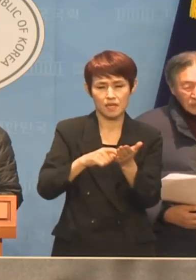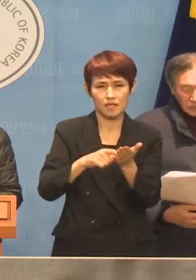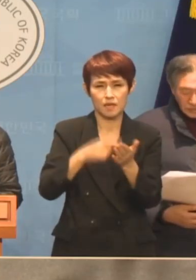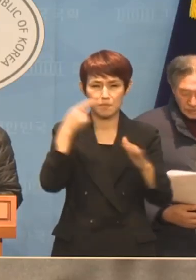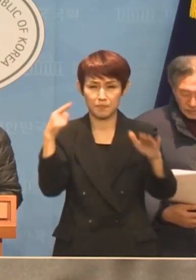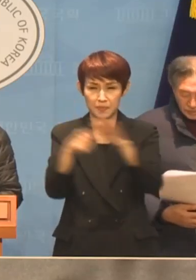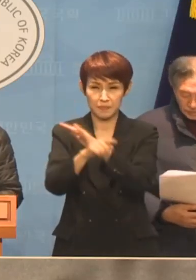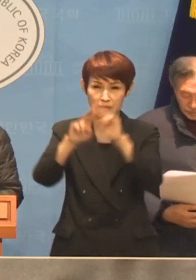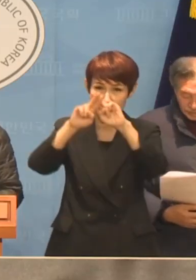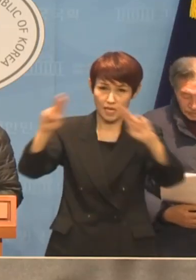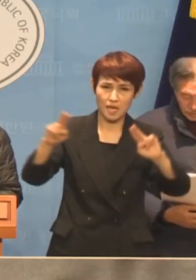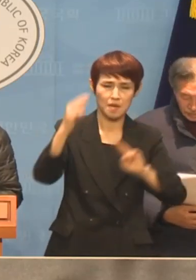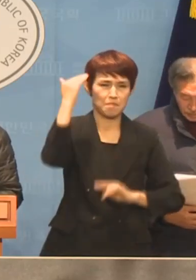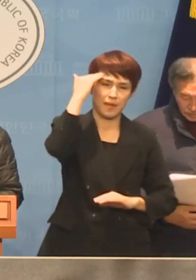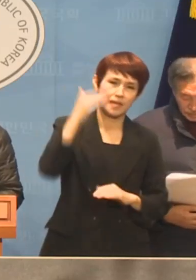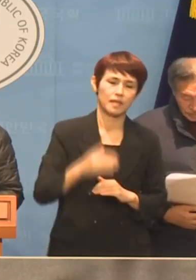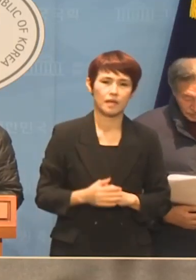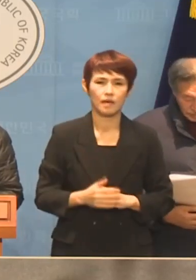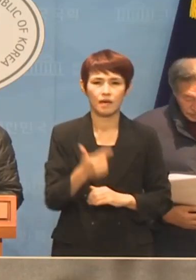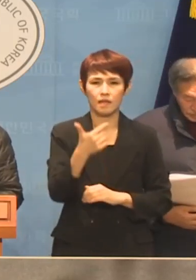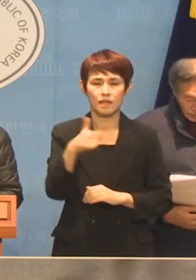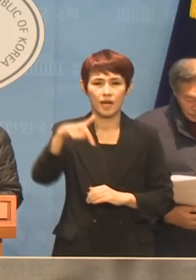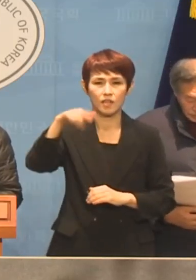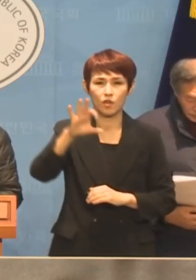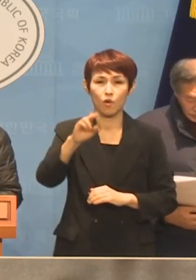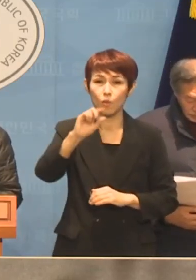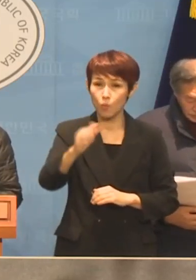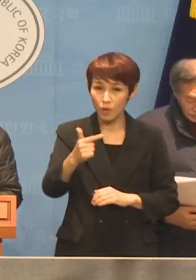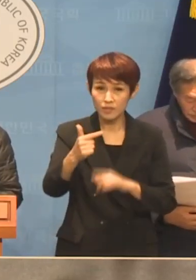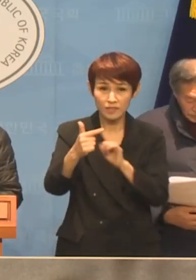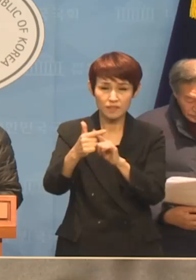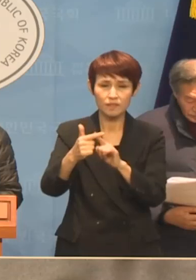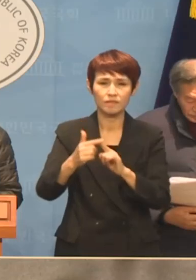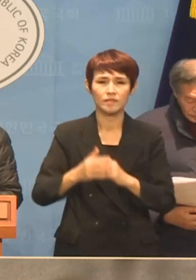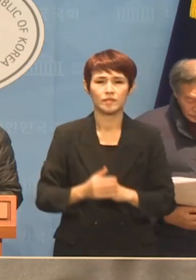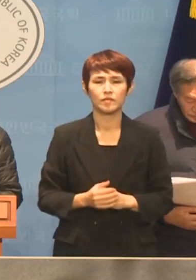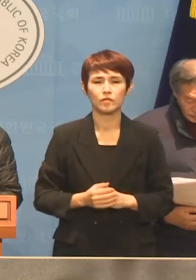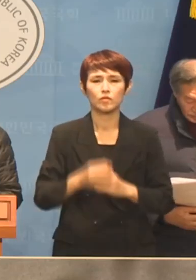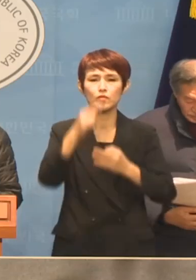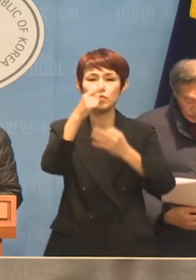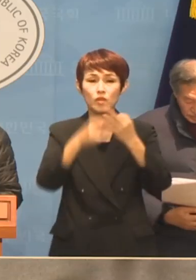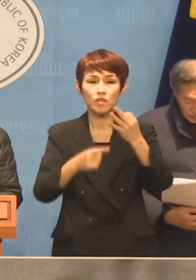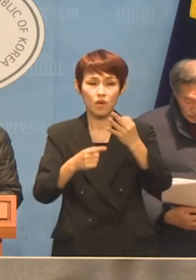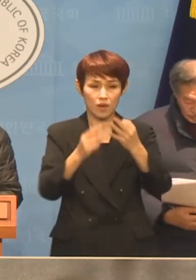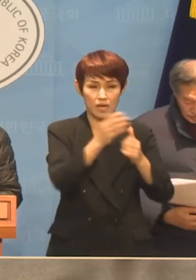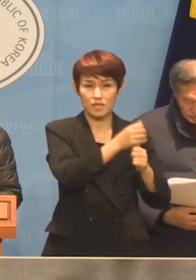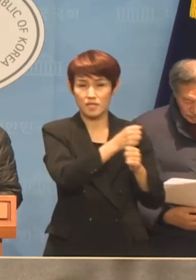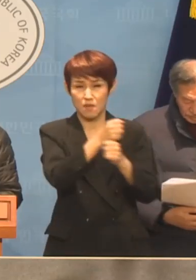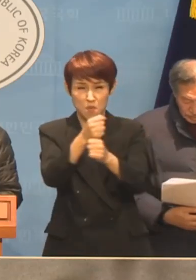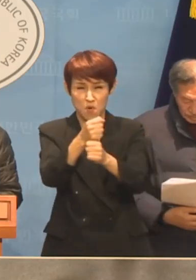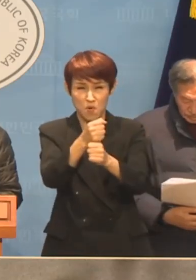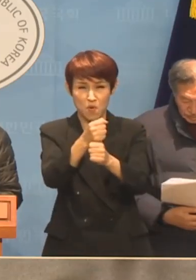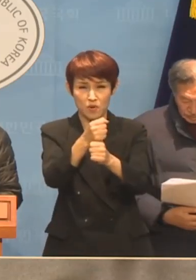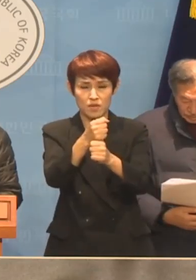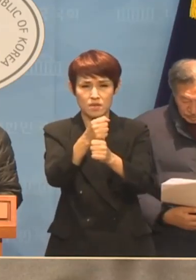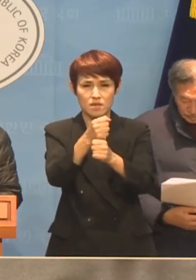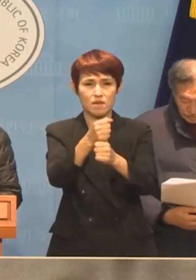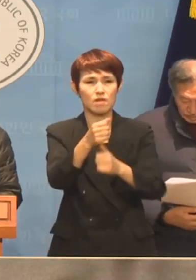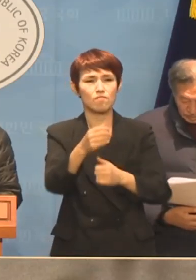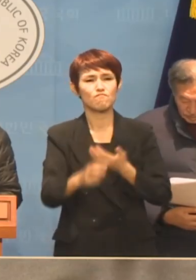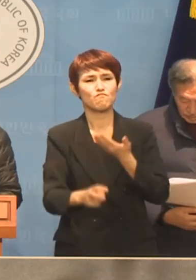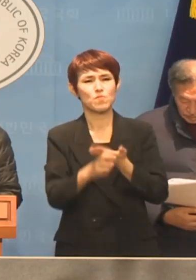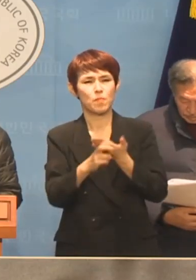방해했다. 나경원 국회의원은 내란 우두머리 윤석열의 체포를 관저 앞에서